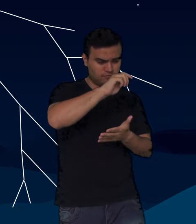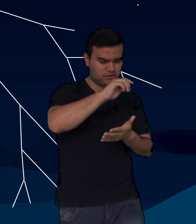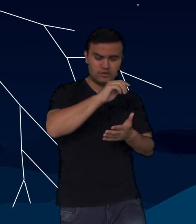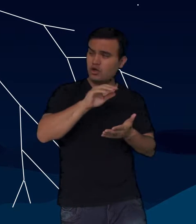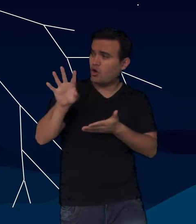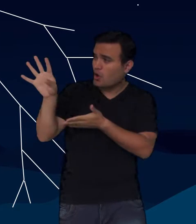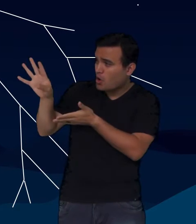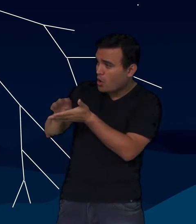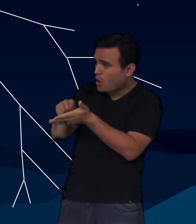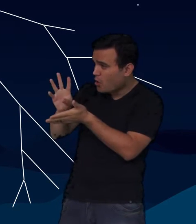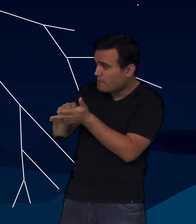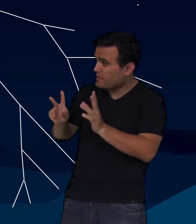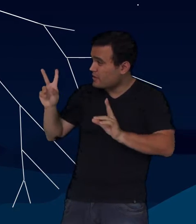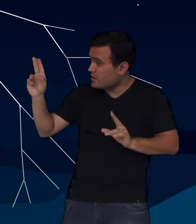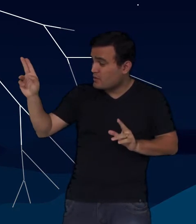não somos capazes de reproduzir.